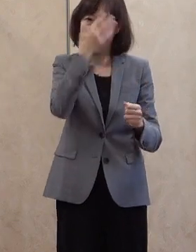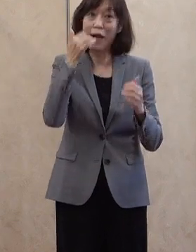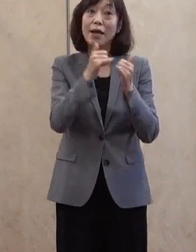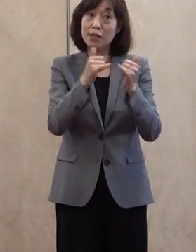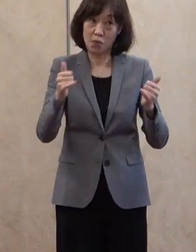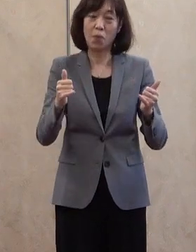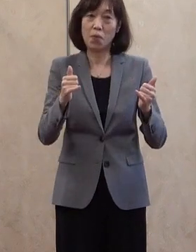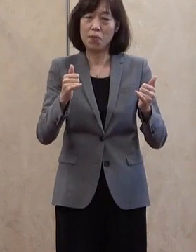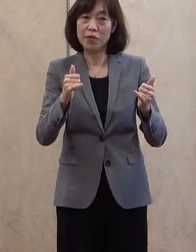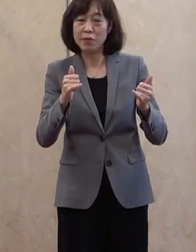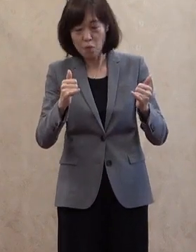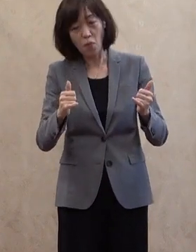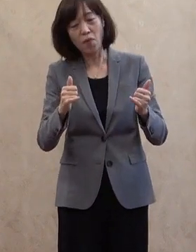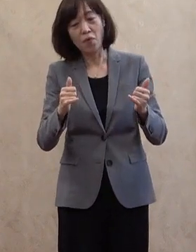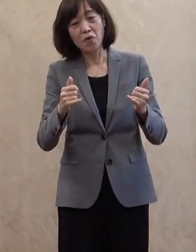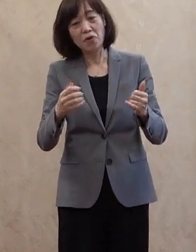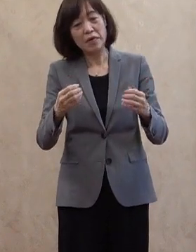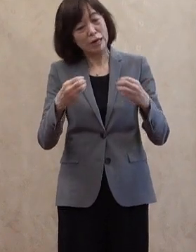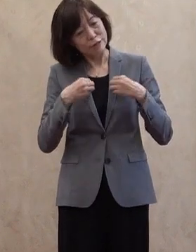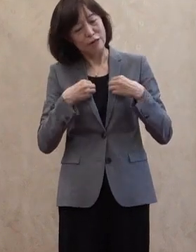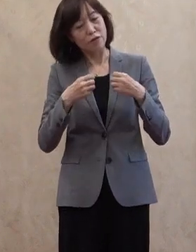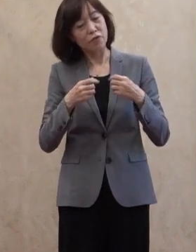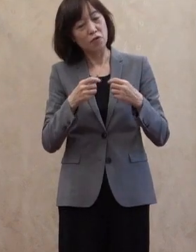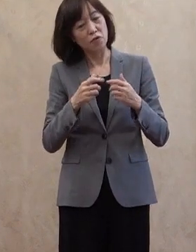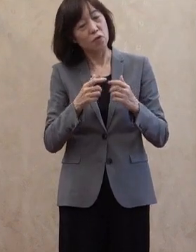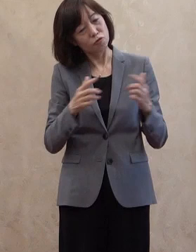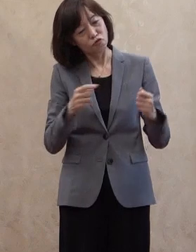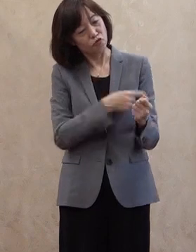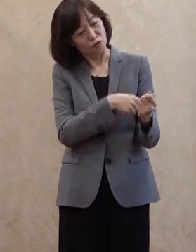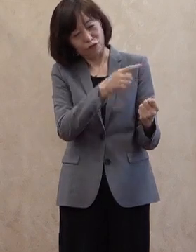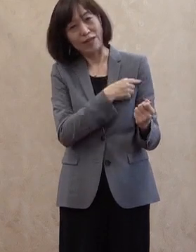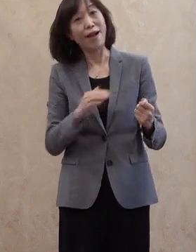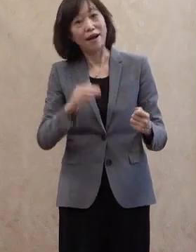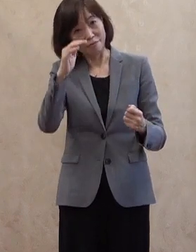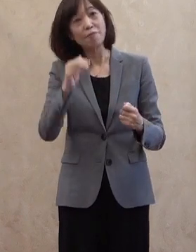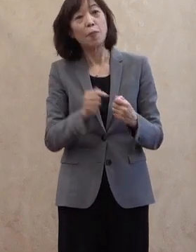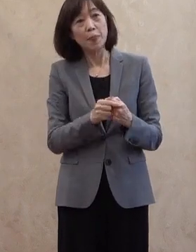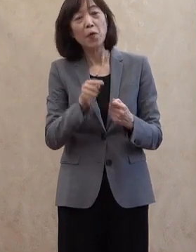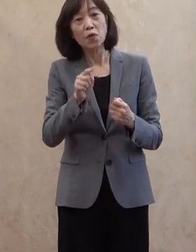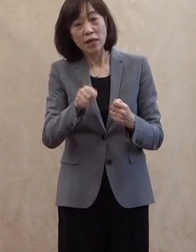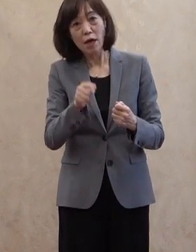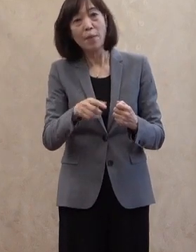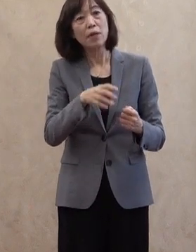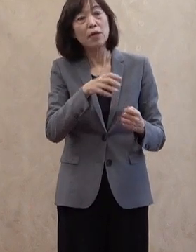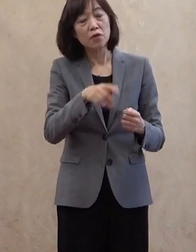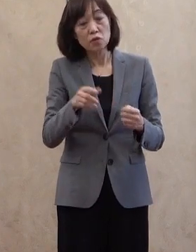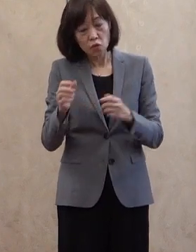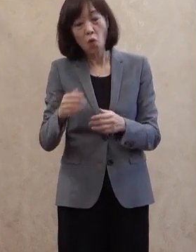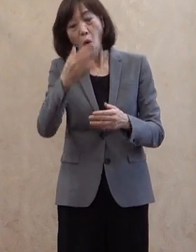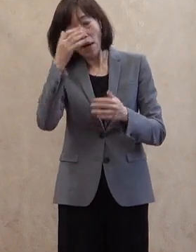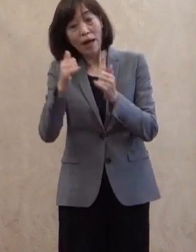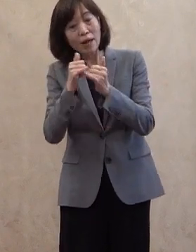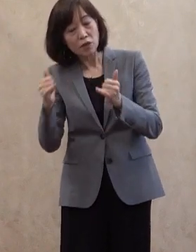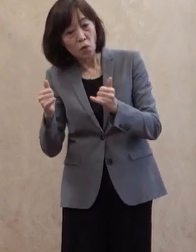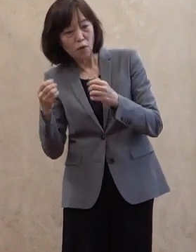そうなってくるとそこの若い世代から広がると同居の家族と高齢者の方にも広がってきます